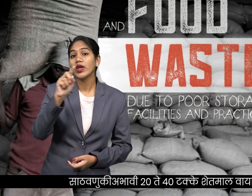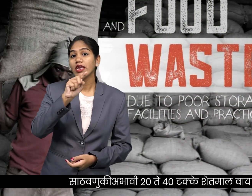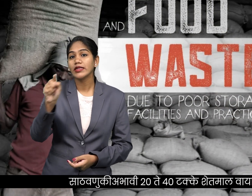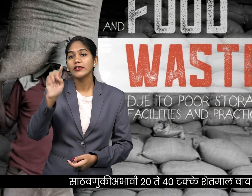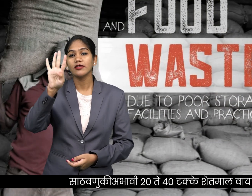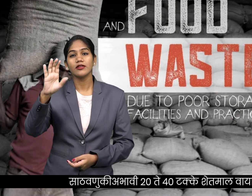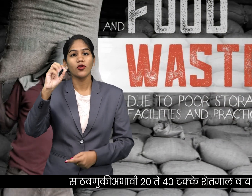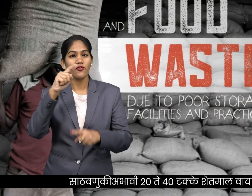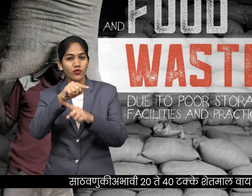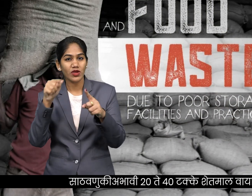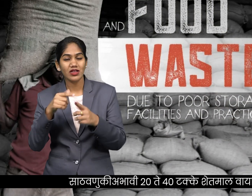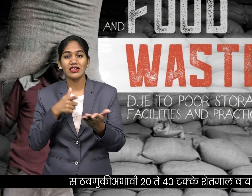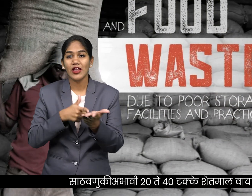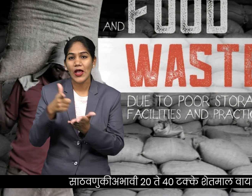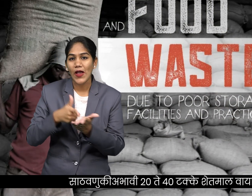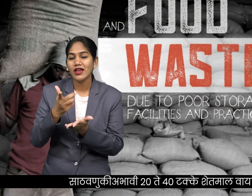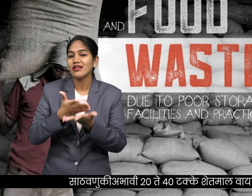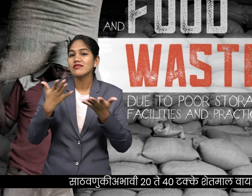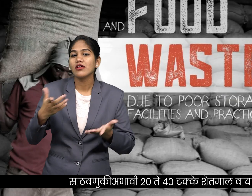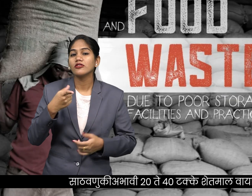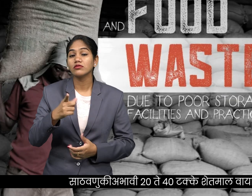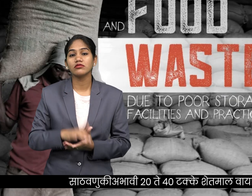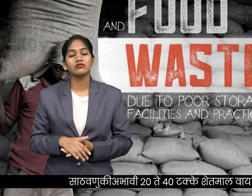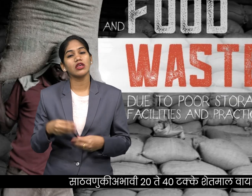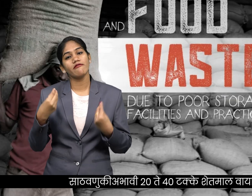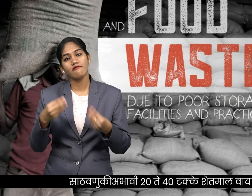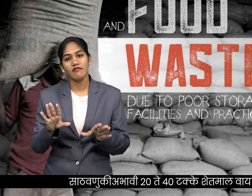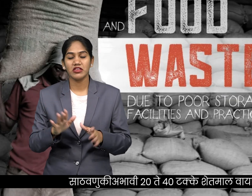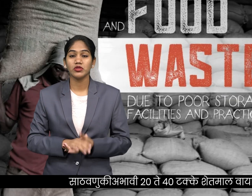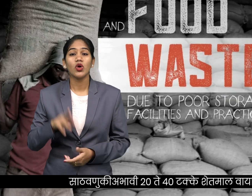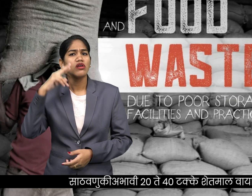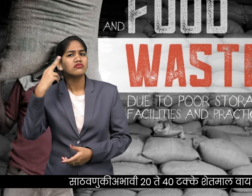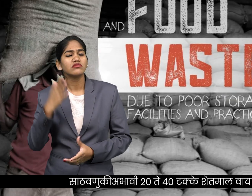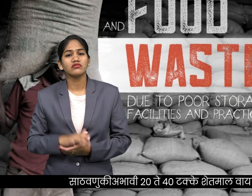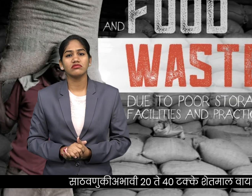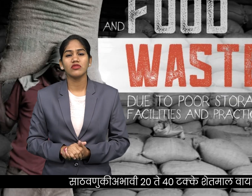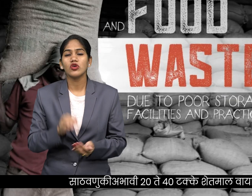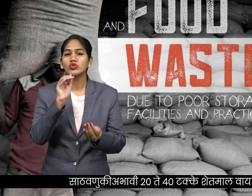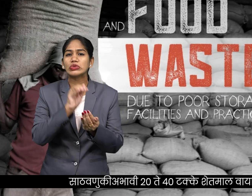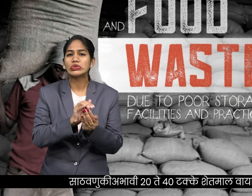साठवणुकी अभावी 20 ते 40% शेतमाल वाया जातो.